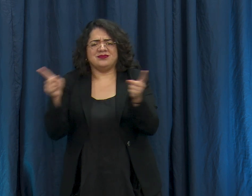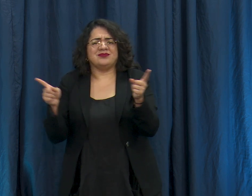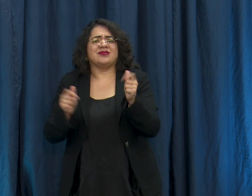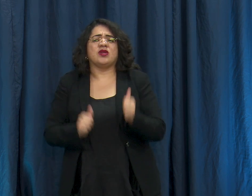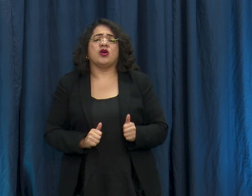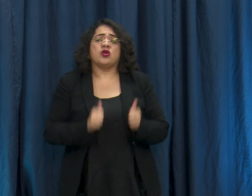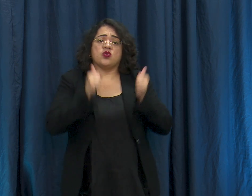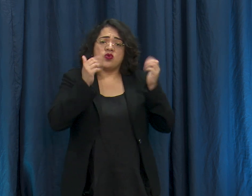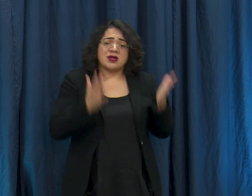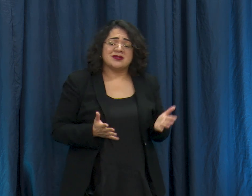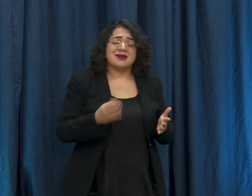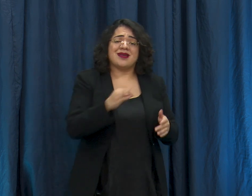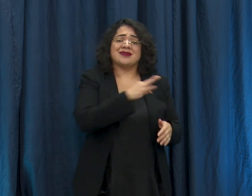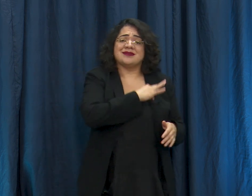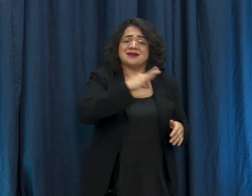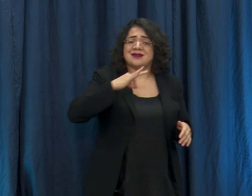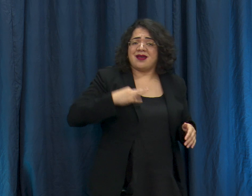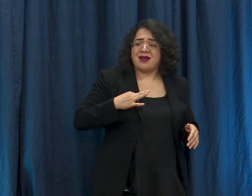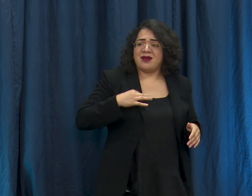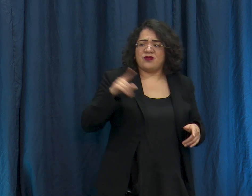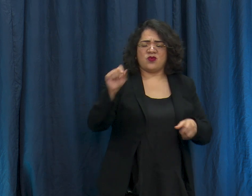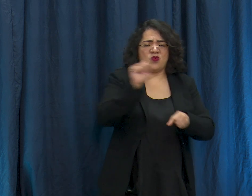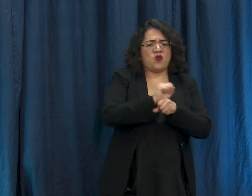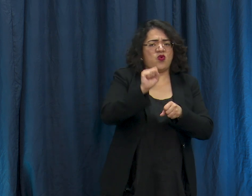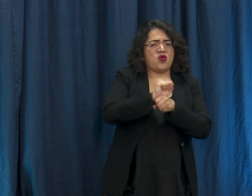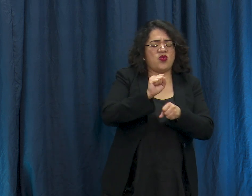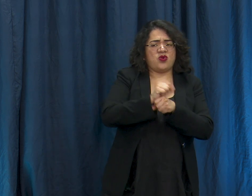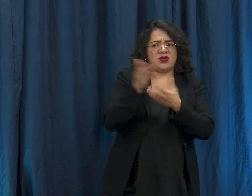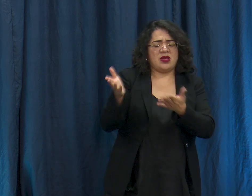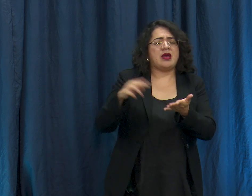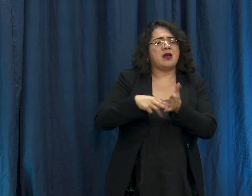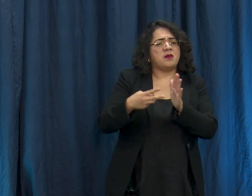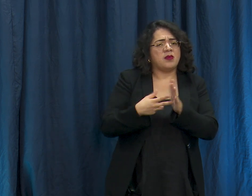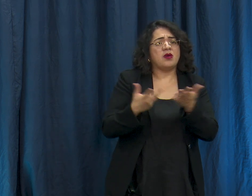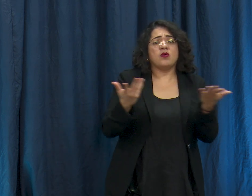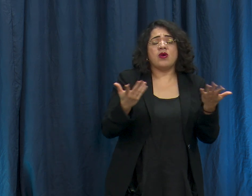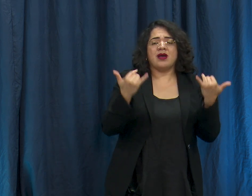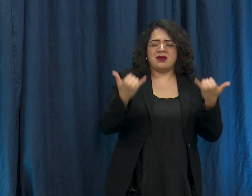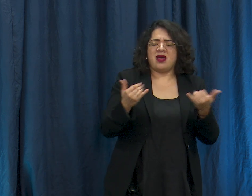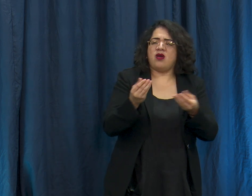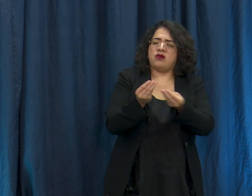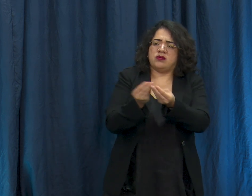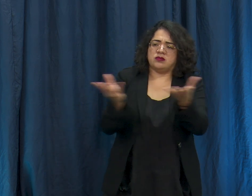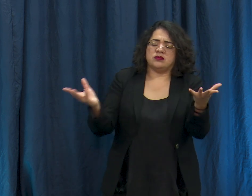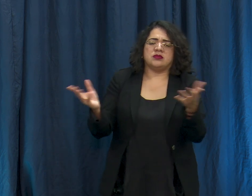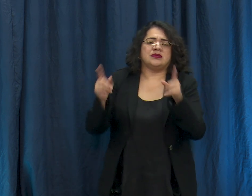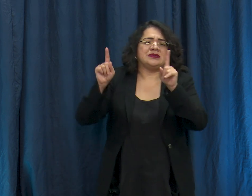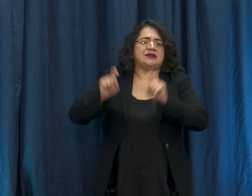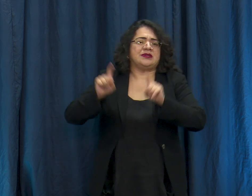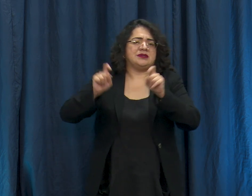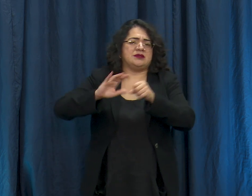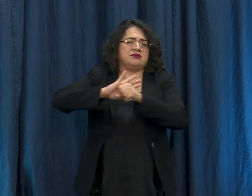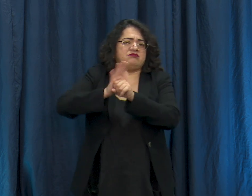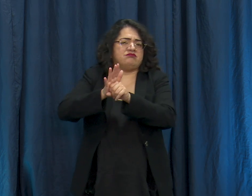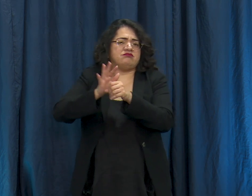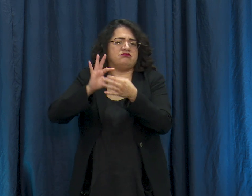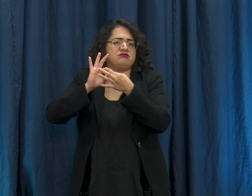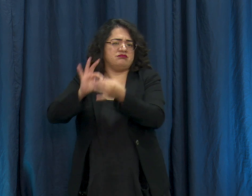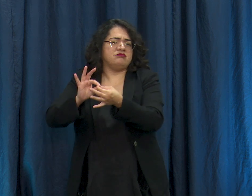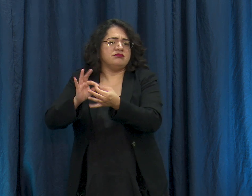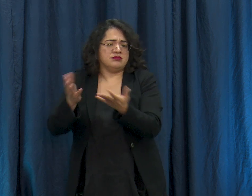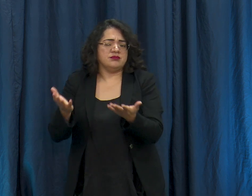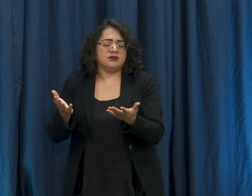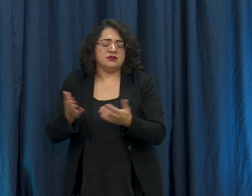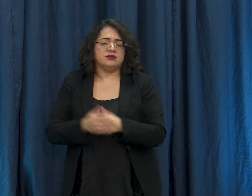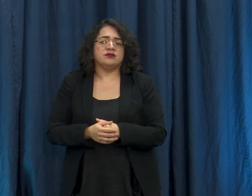y empleados de estos centros para recibir pruebas de COVID-19. También hemos aumentado los esfuerzos de pruebas en